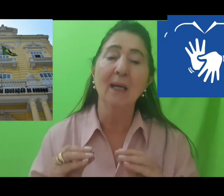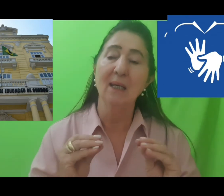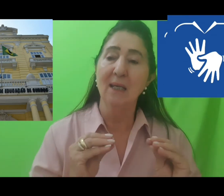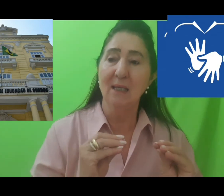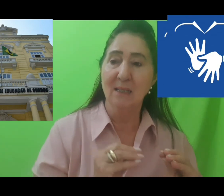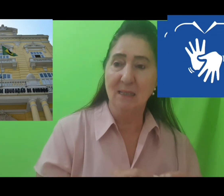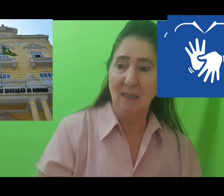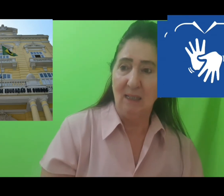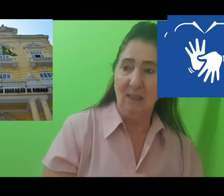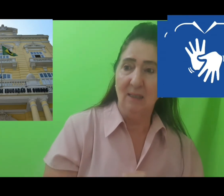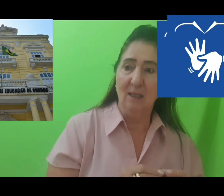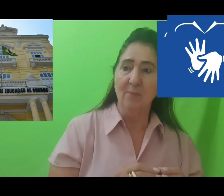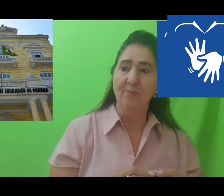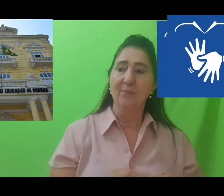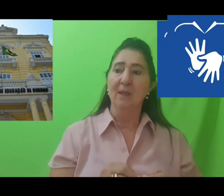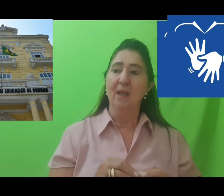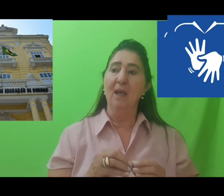e escrita, e